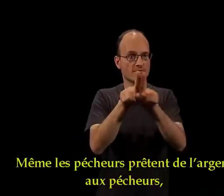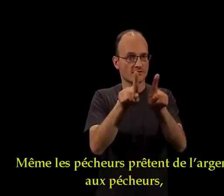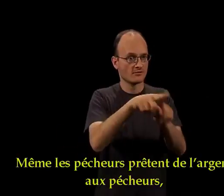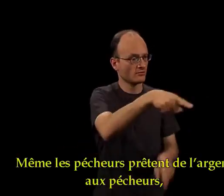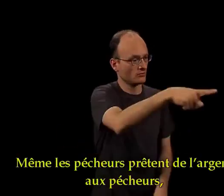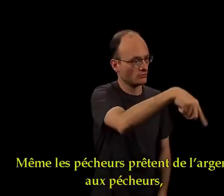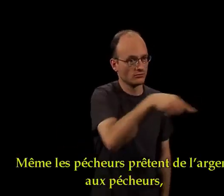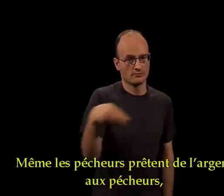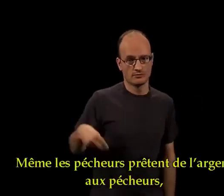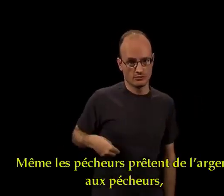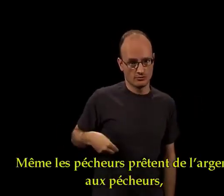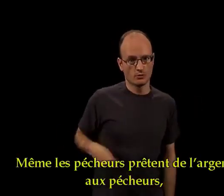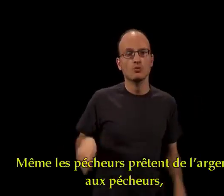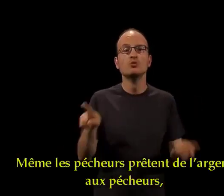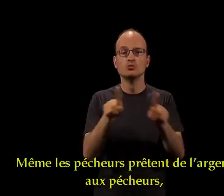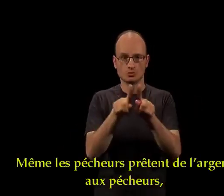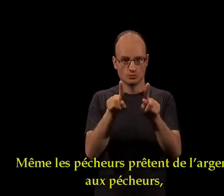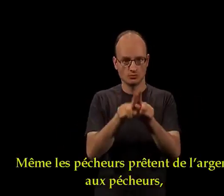Même les pécheurs prêtent de l'argent aux pécheurs,